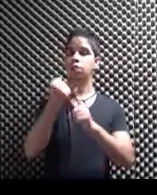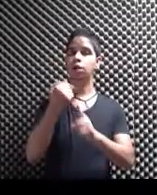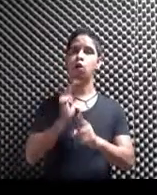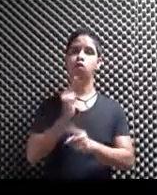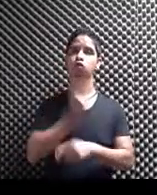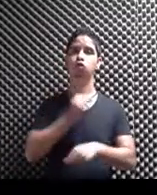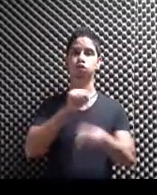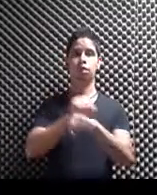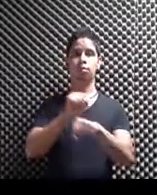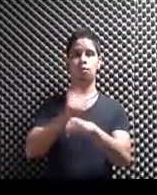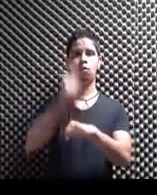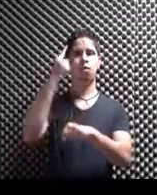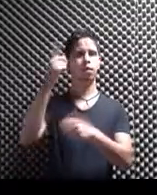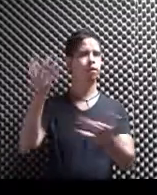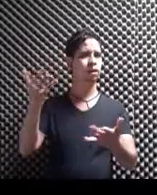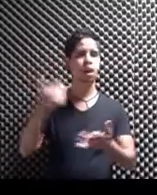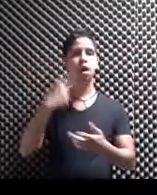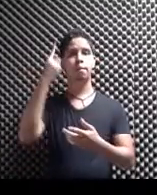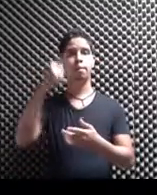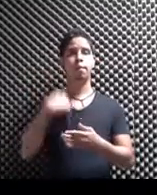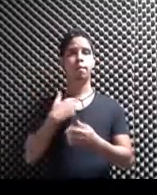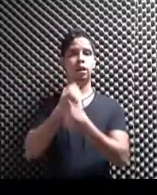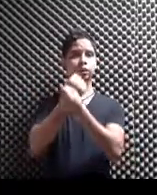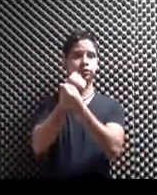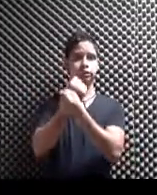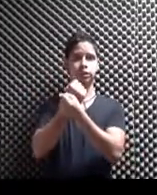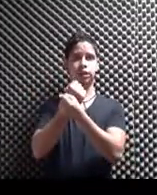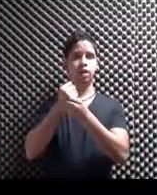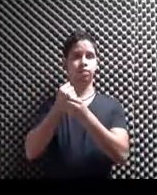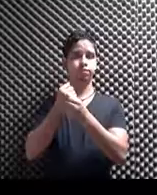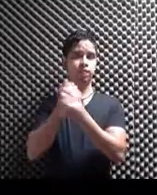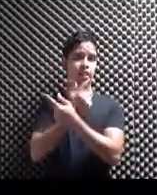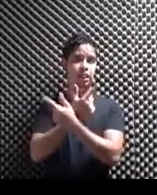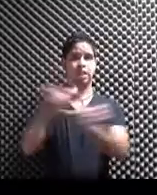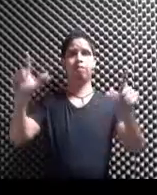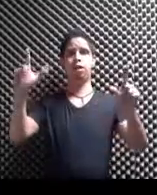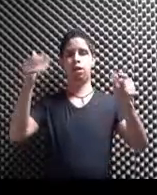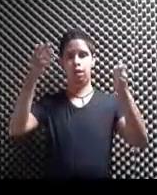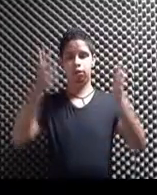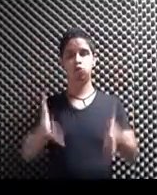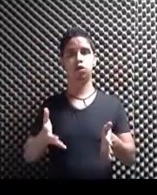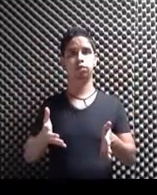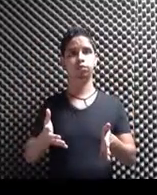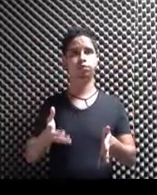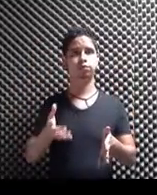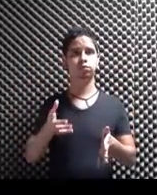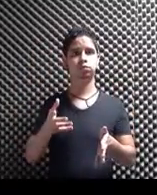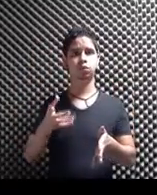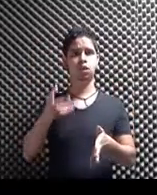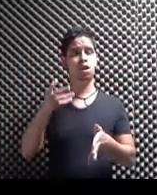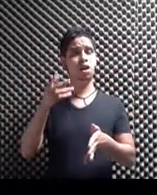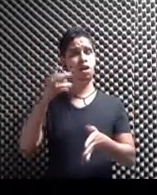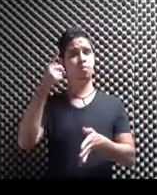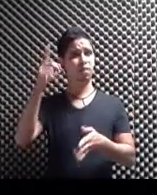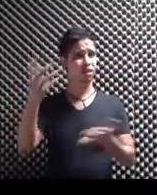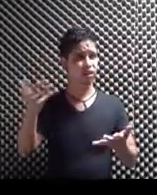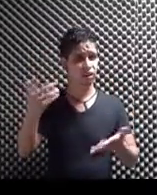liberación de la persona o sea tampoco estamos en esta era de acuario inculcando que la persona dependa de